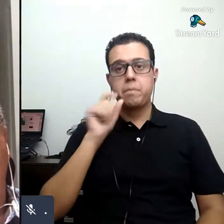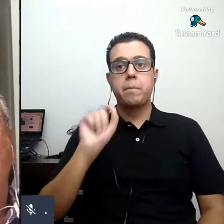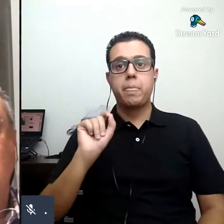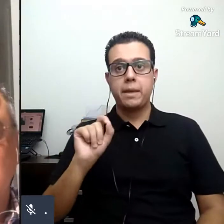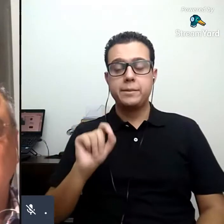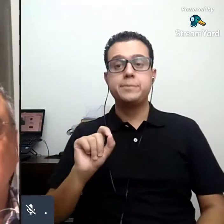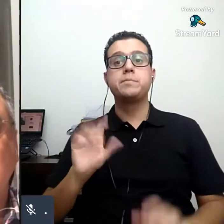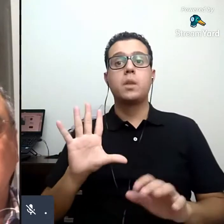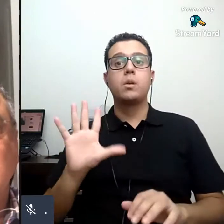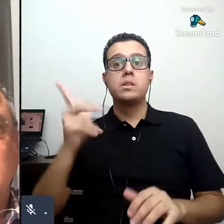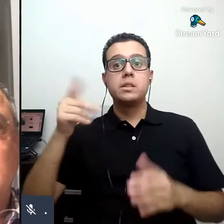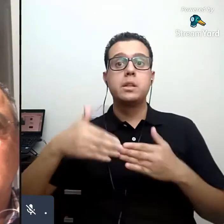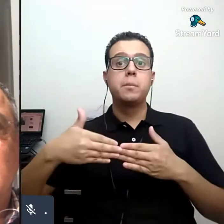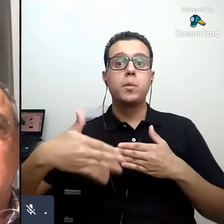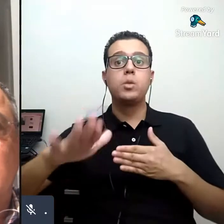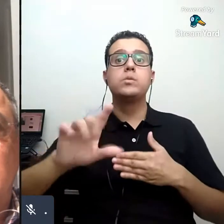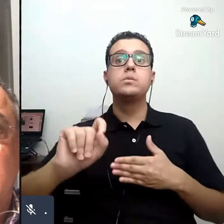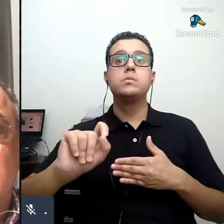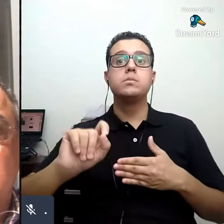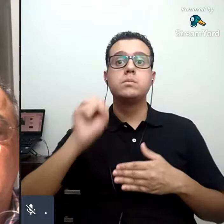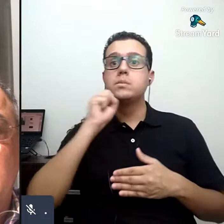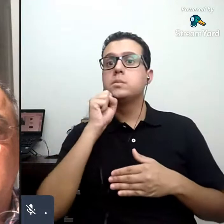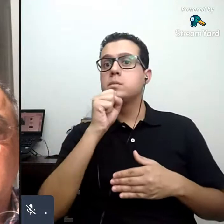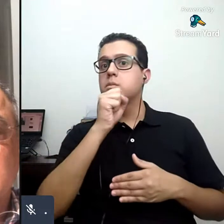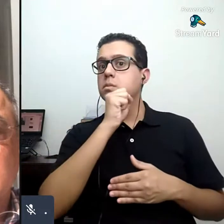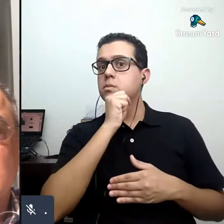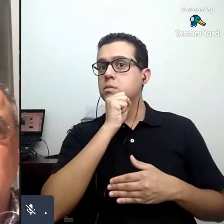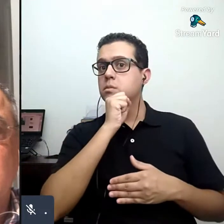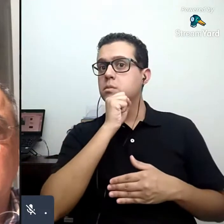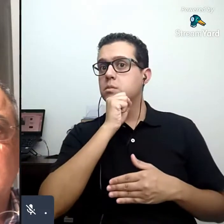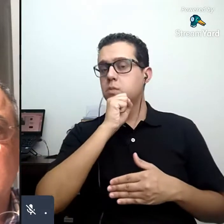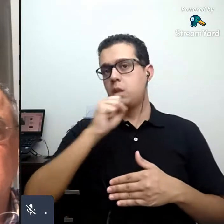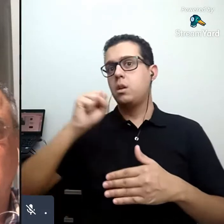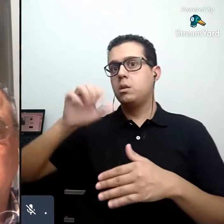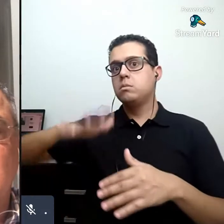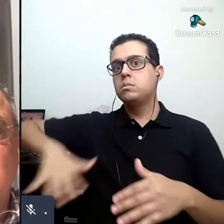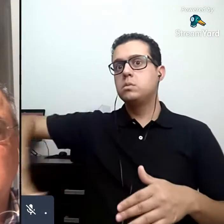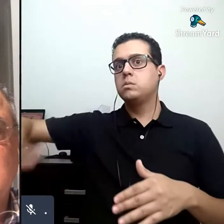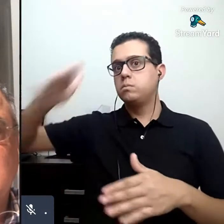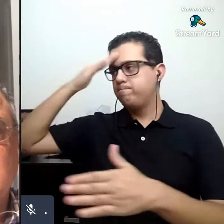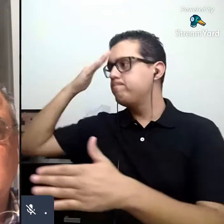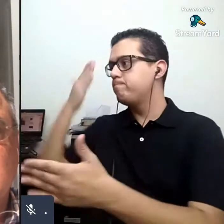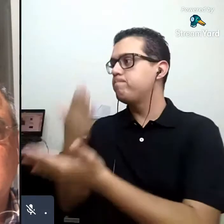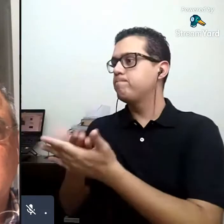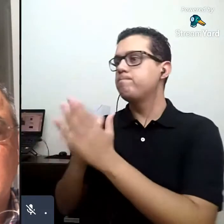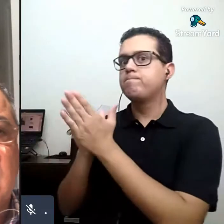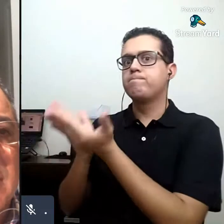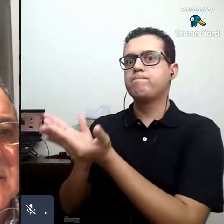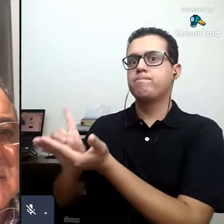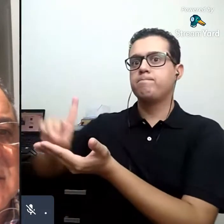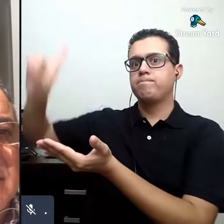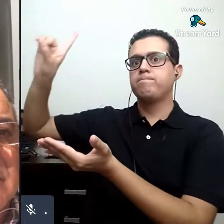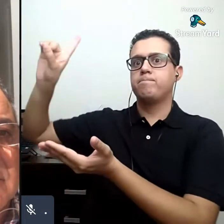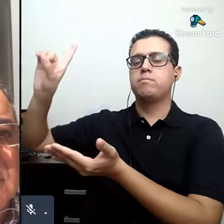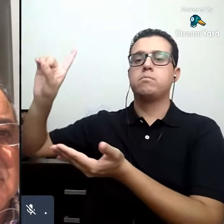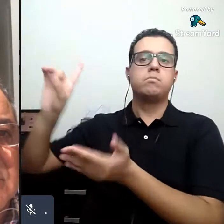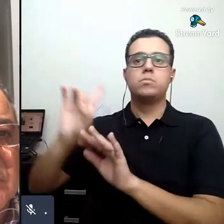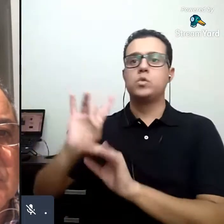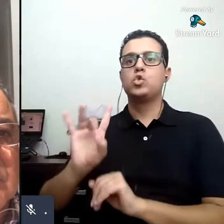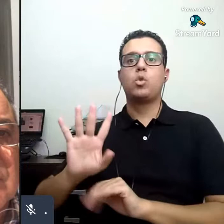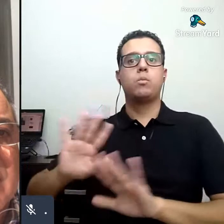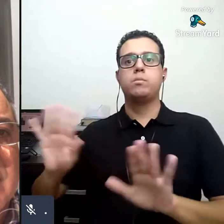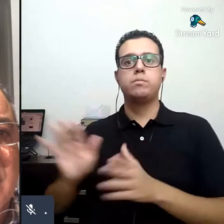que samaritanos creram na palavra, e isso lhes bastou. Eles creram